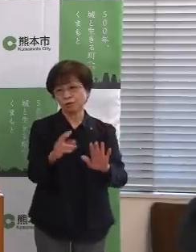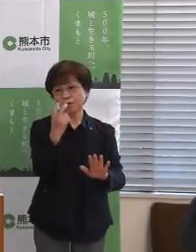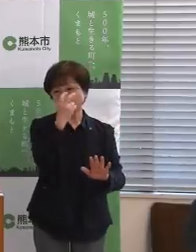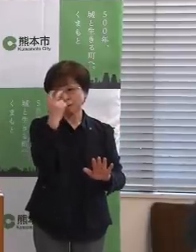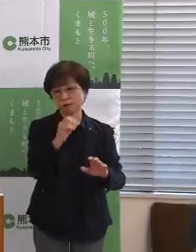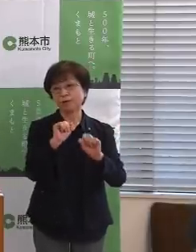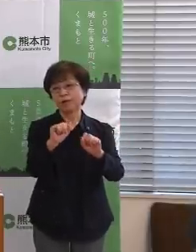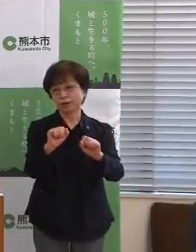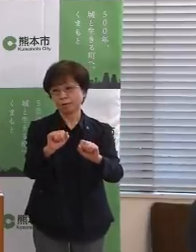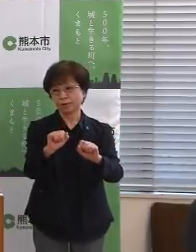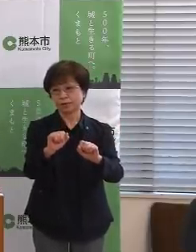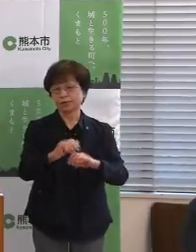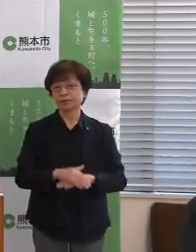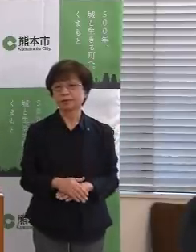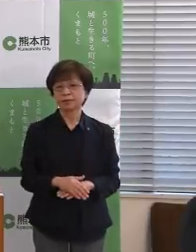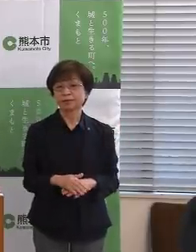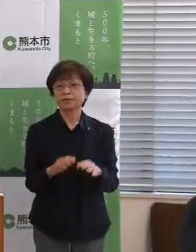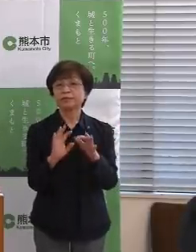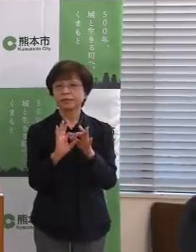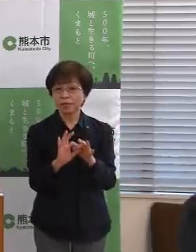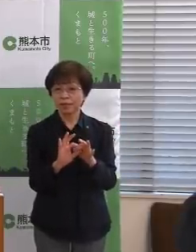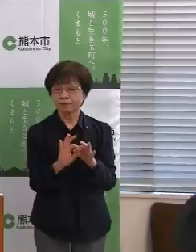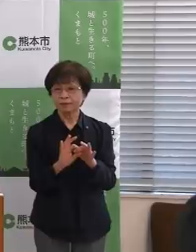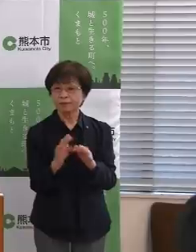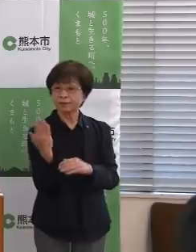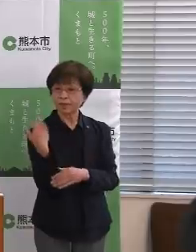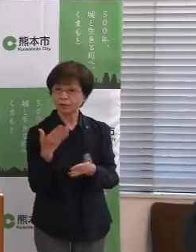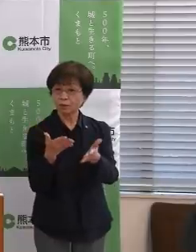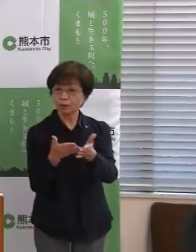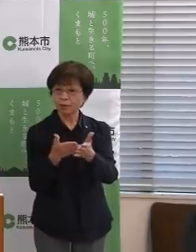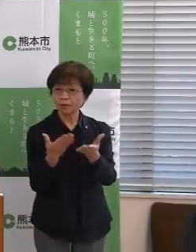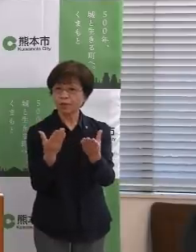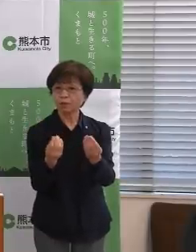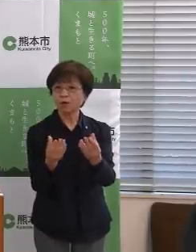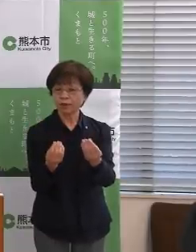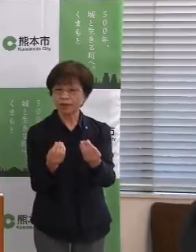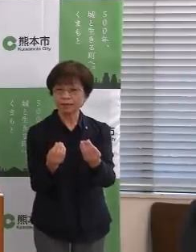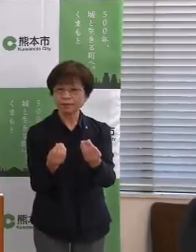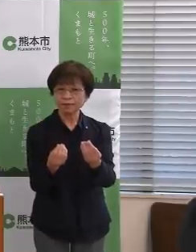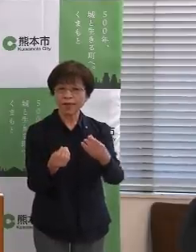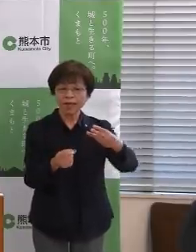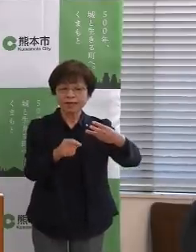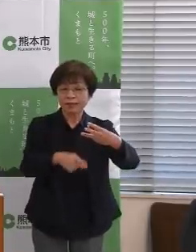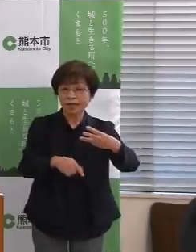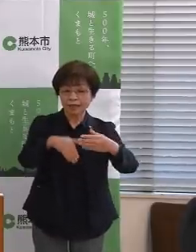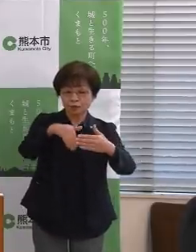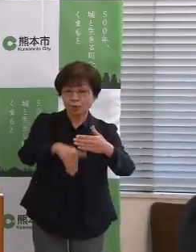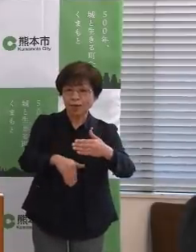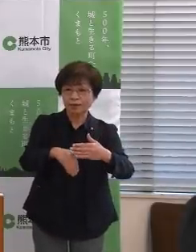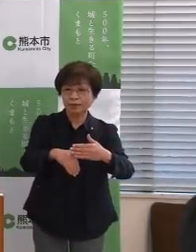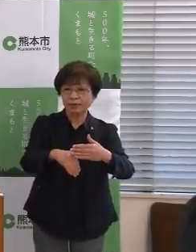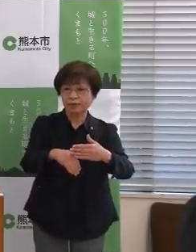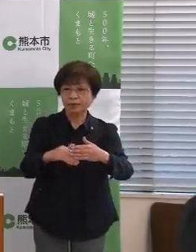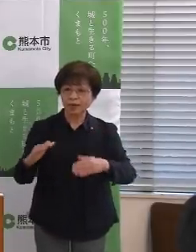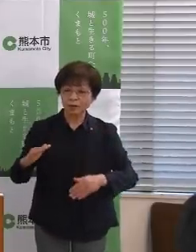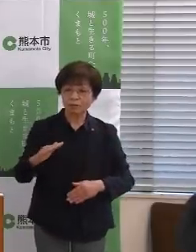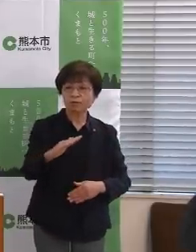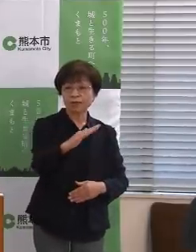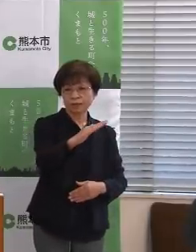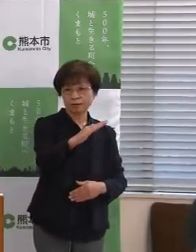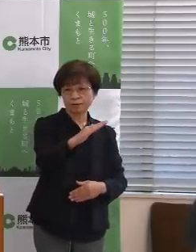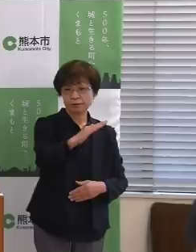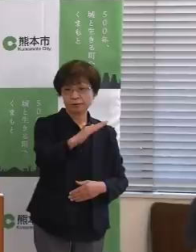。ですので、先ほど申し上げました通りですね、3月末以降ずっと急増してますけれ